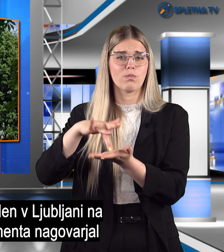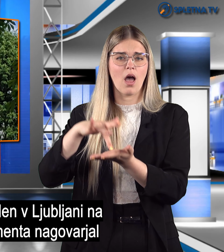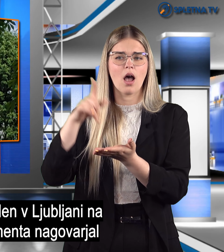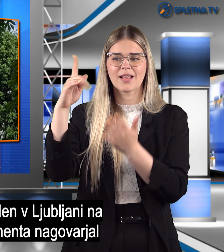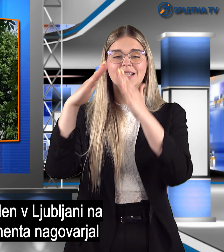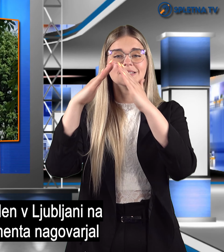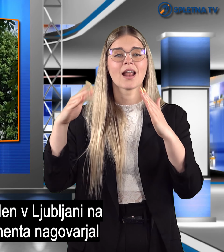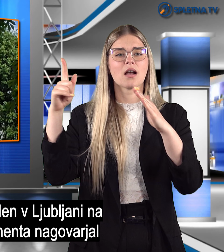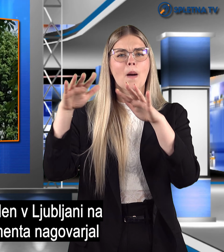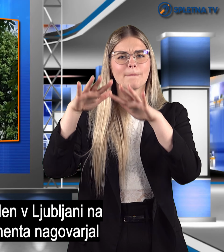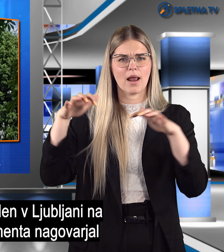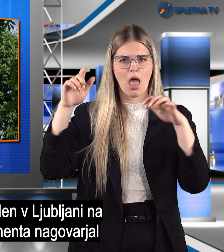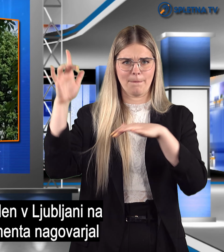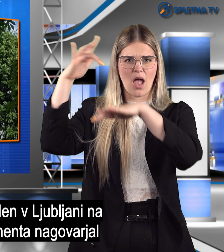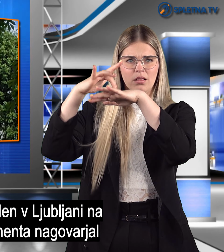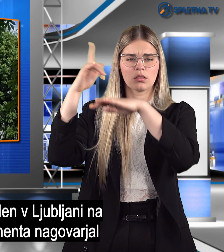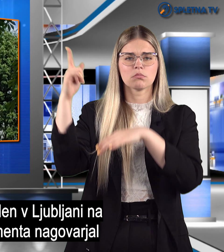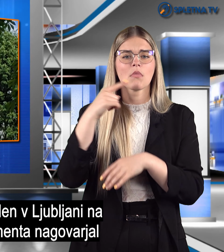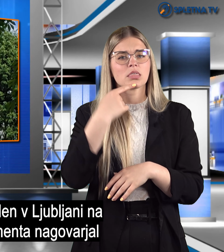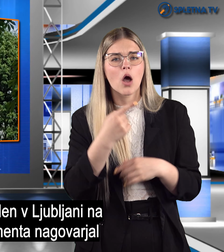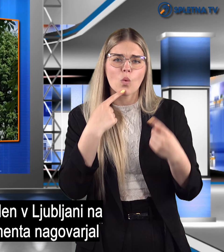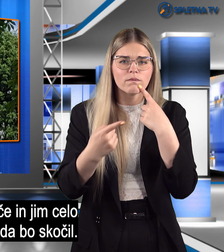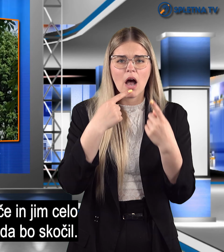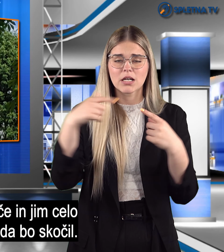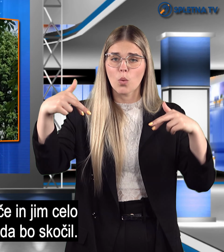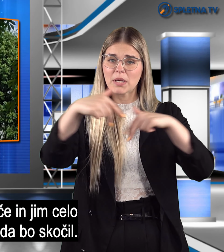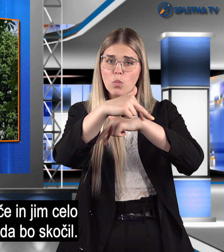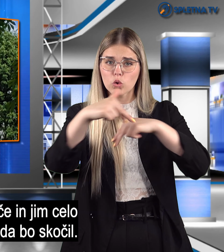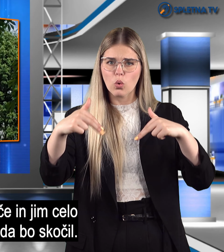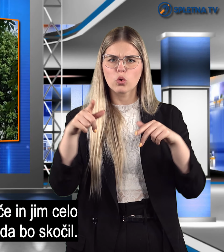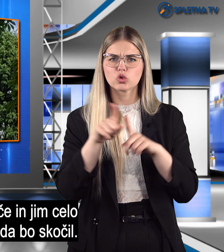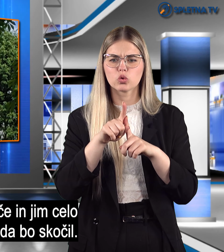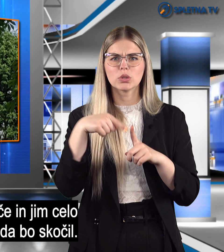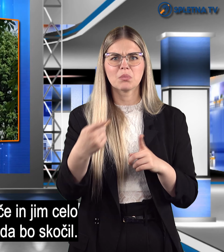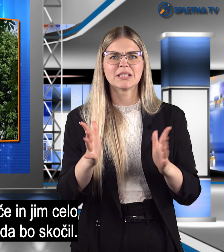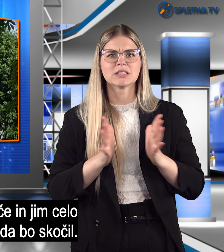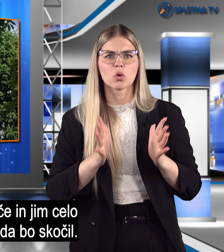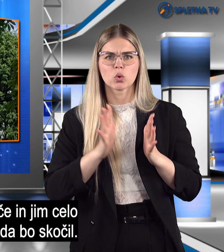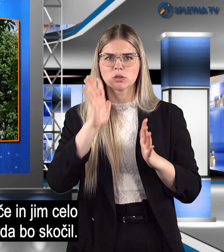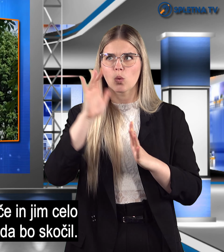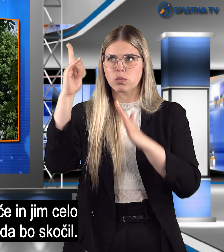strehi parlamenta nagovarjal mimoidoče in jim celo zagrozil, da bo skočil.